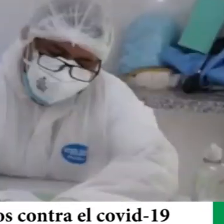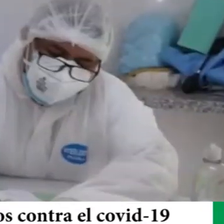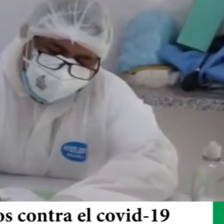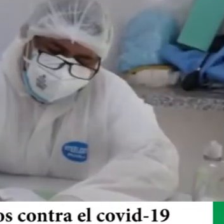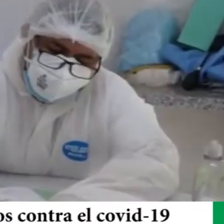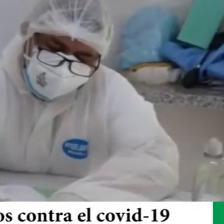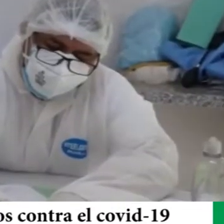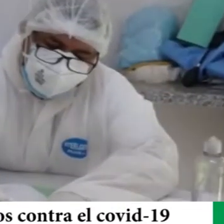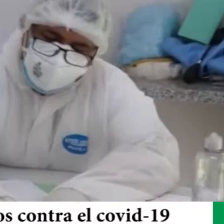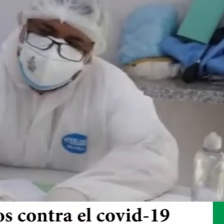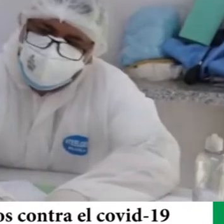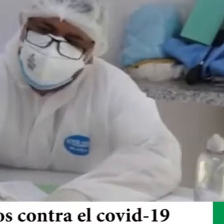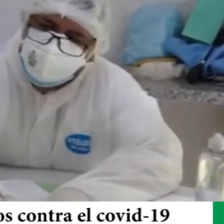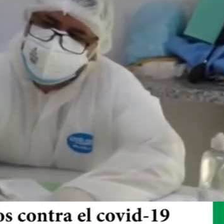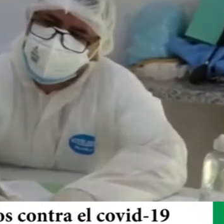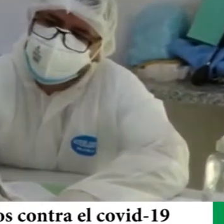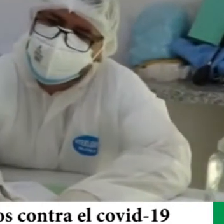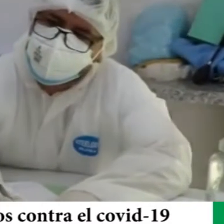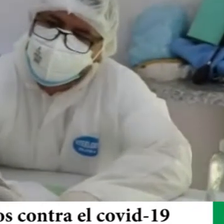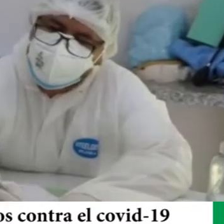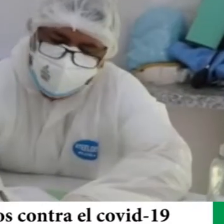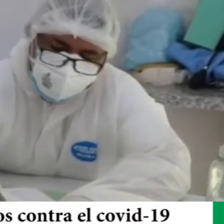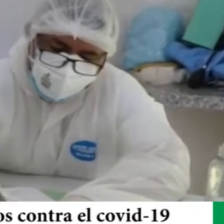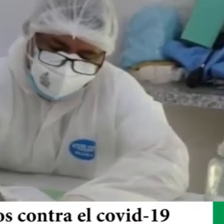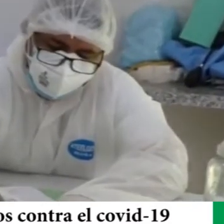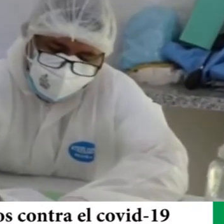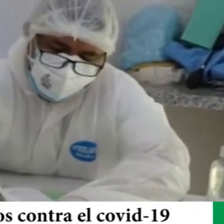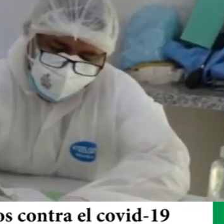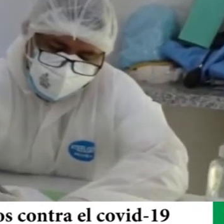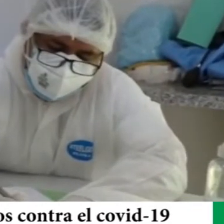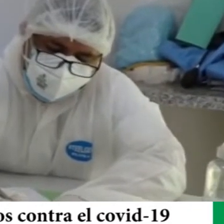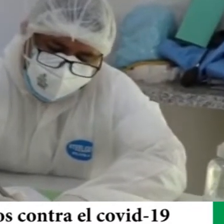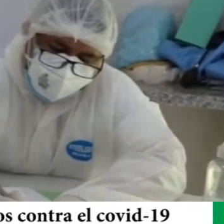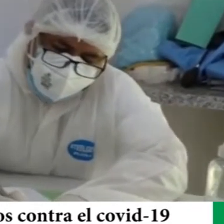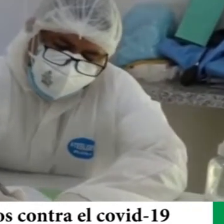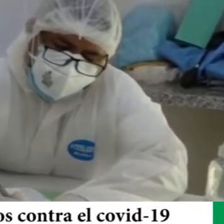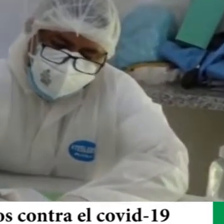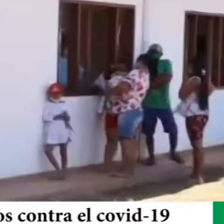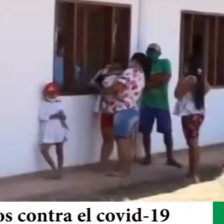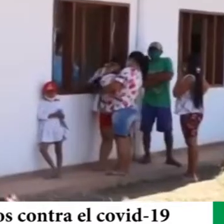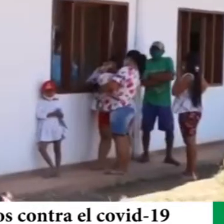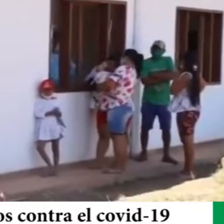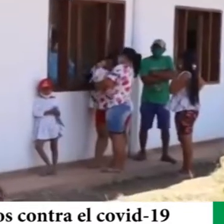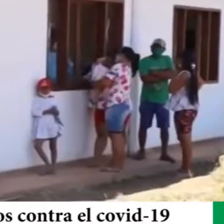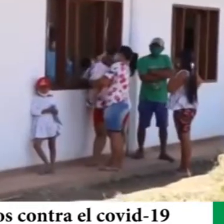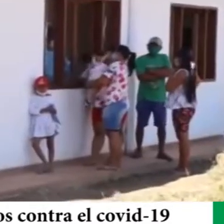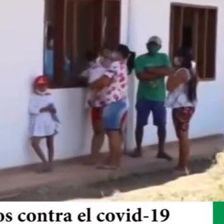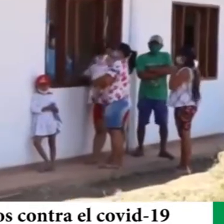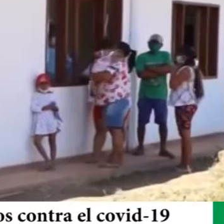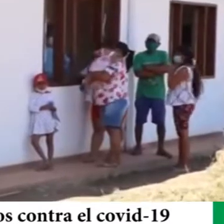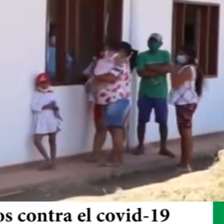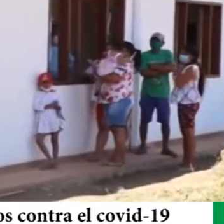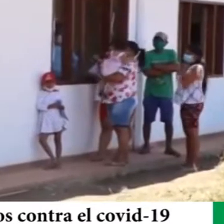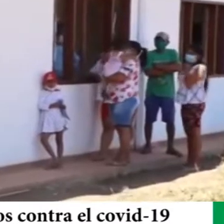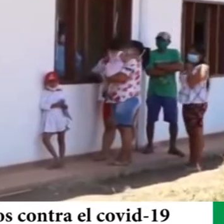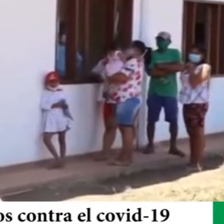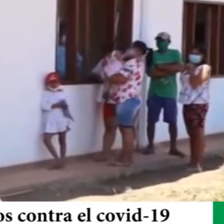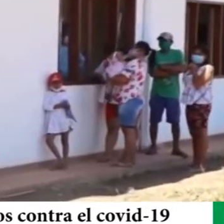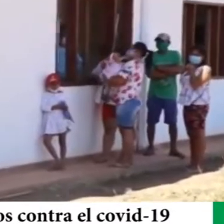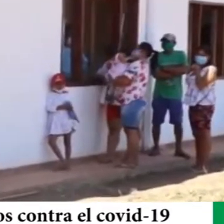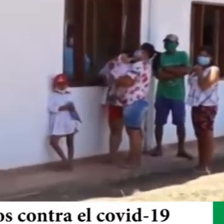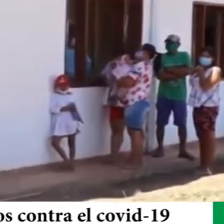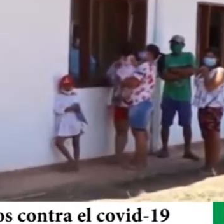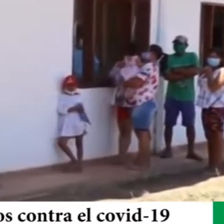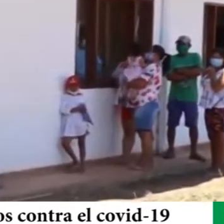llegamos con los médicos. Hasta el momento vamos atendiendo cerca de las 100 personas. Ustedes pueden ver, está muy ordenado. Hemos tenido el apoyo